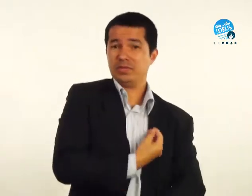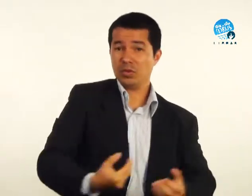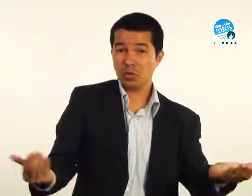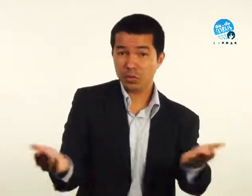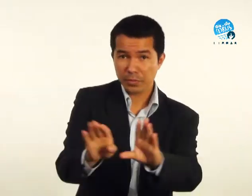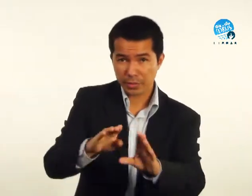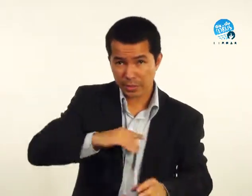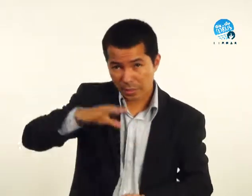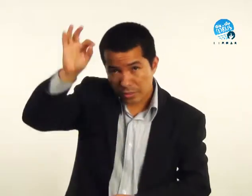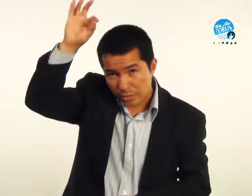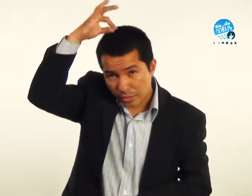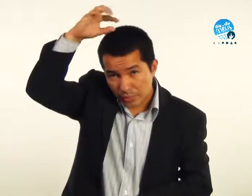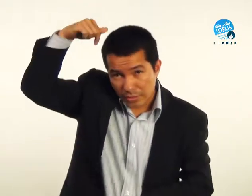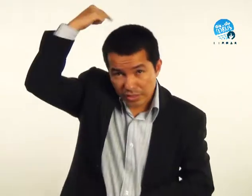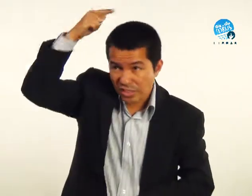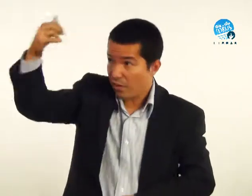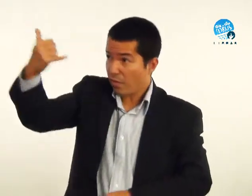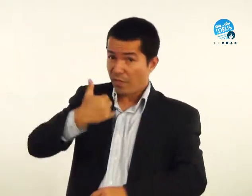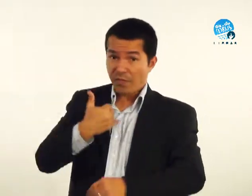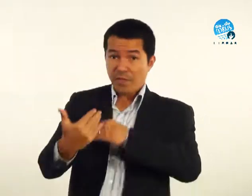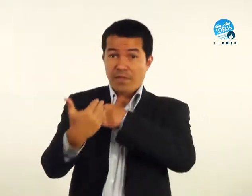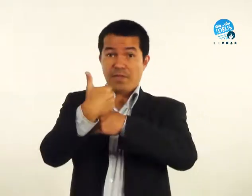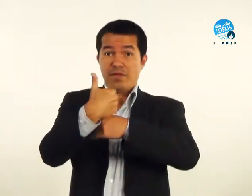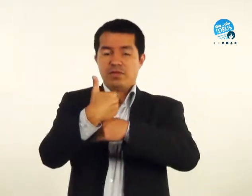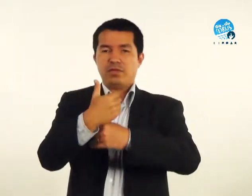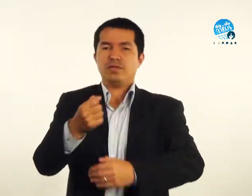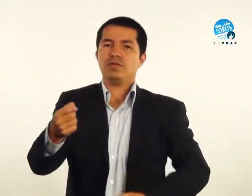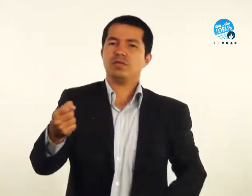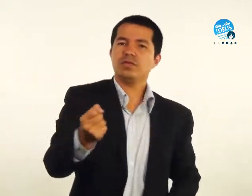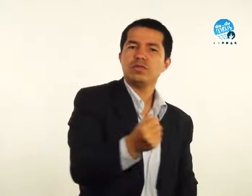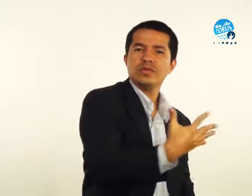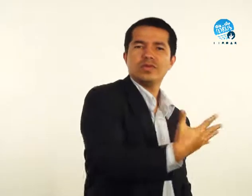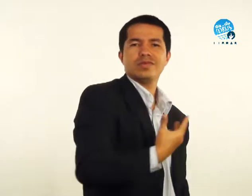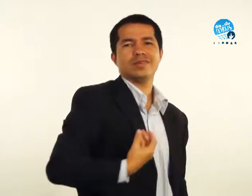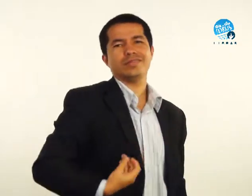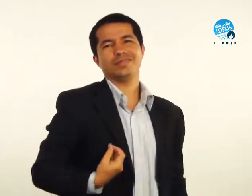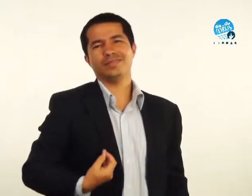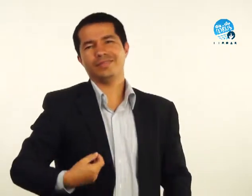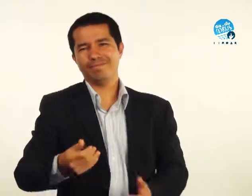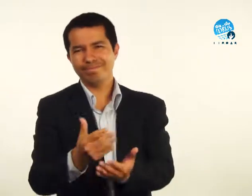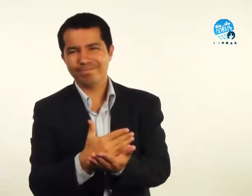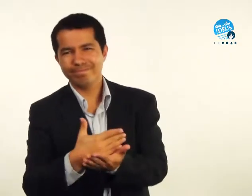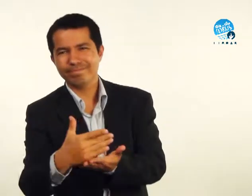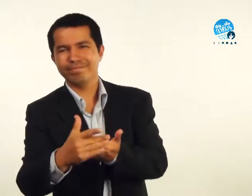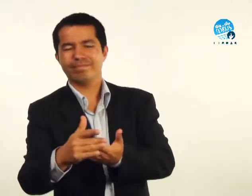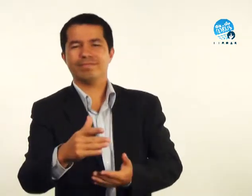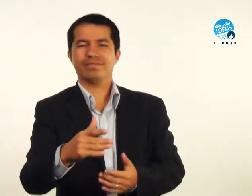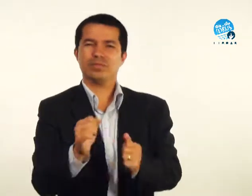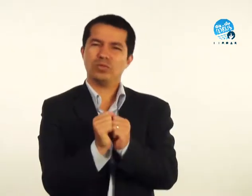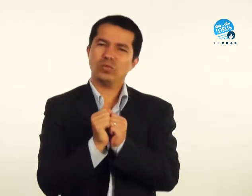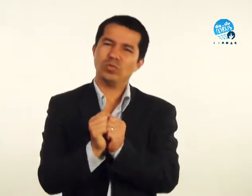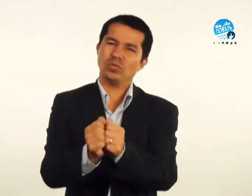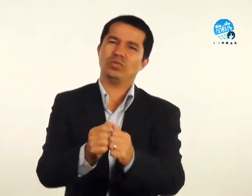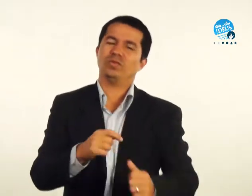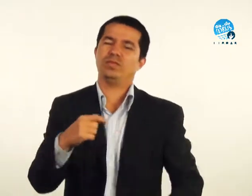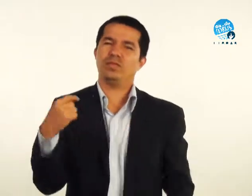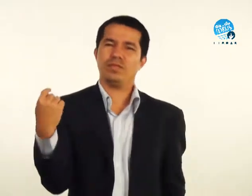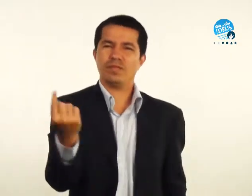para nós, e que quando o Espírito de Deus entra, é uma nova vida que começa conosco e